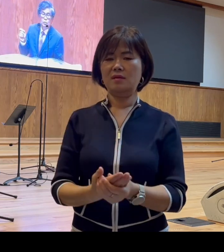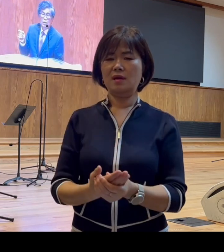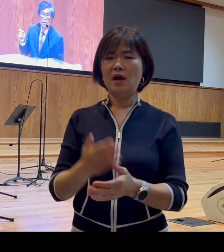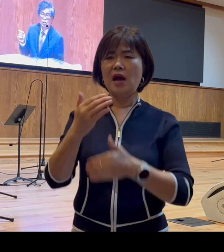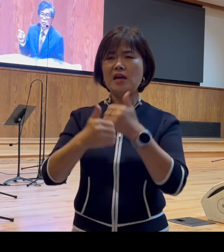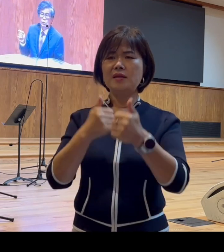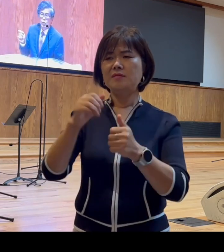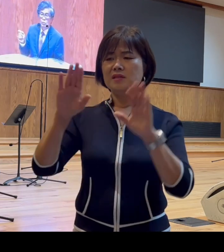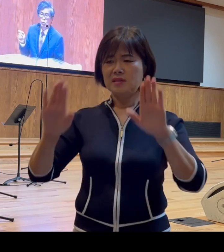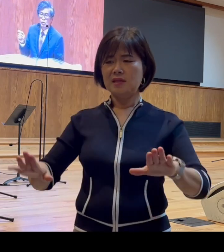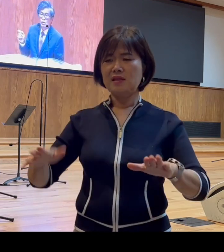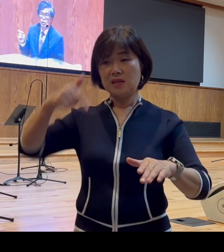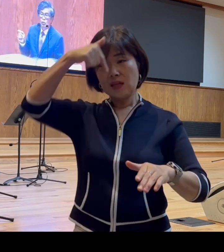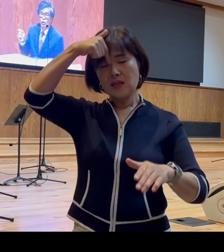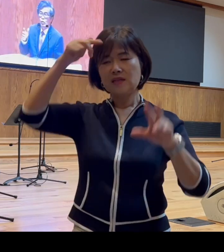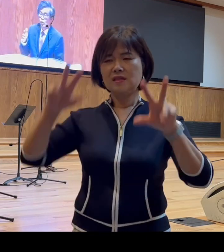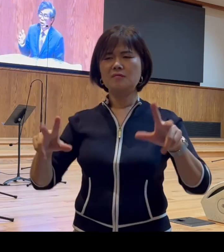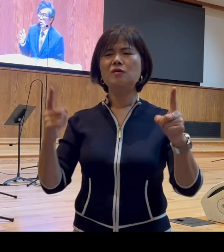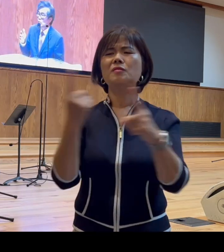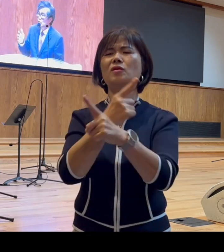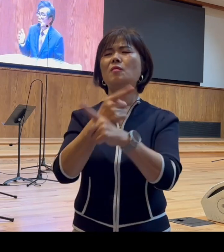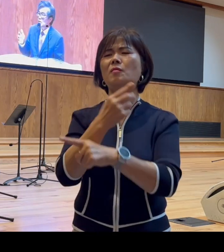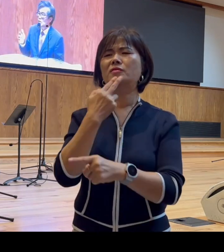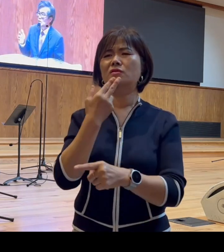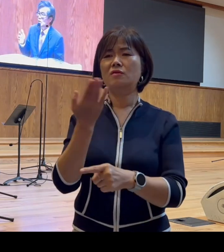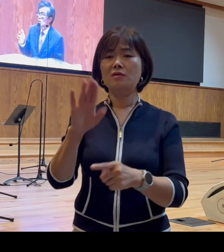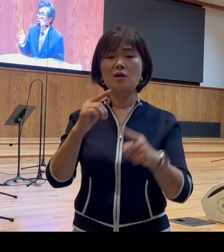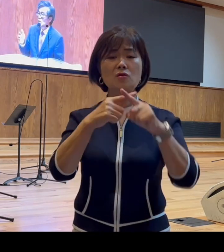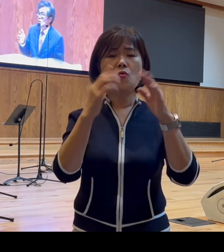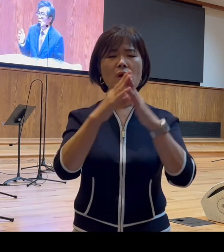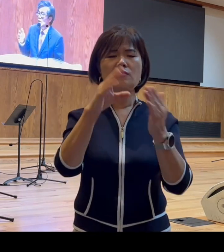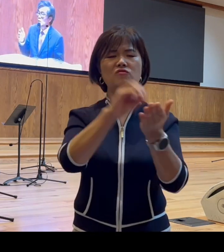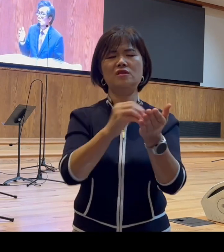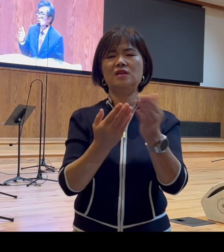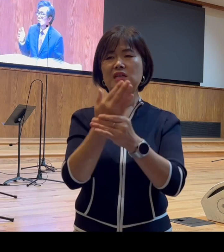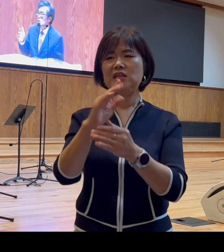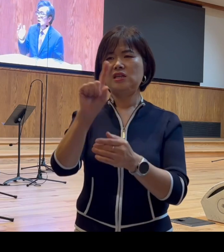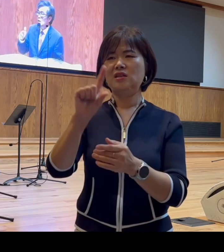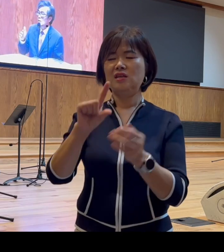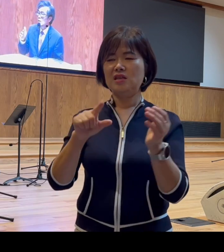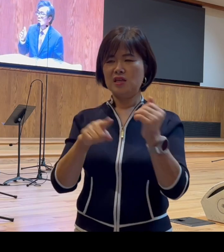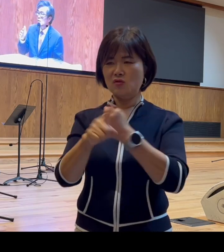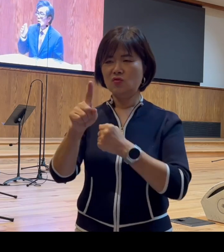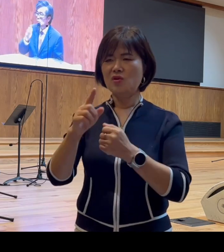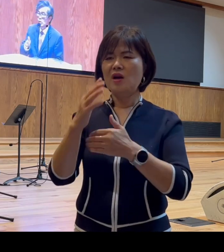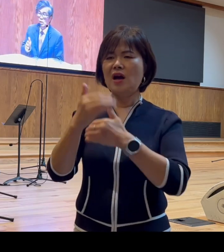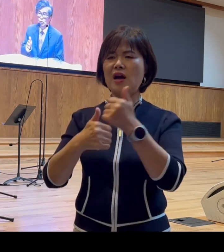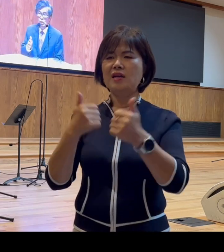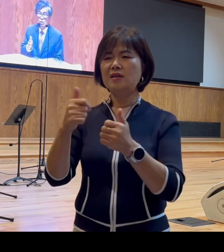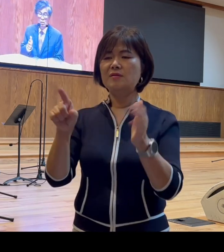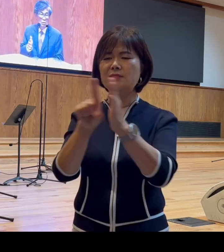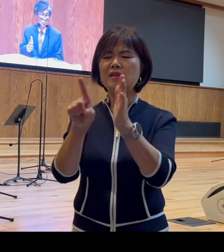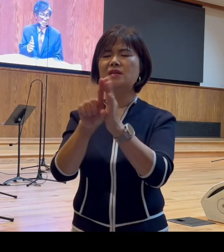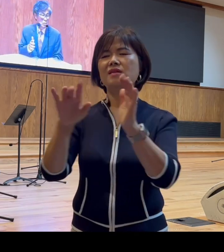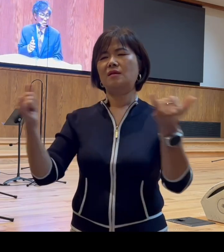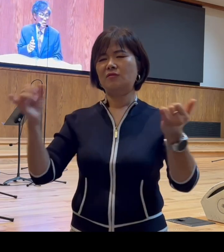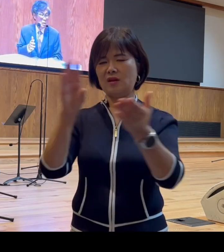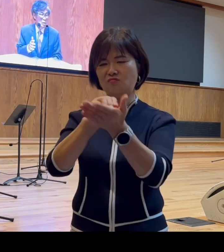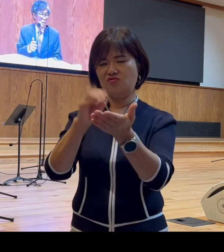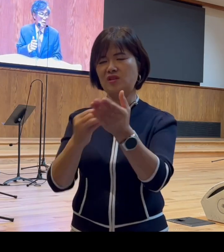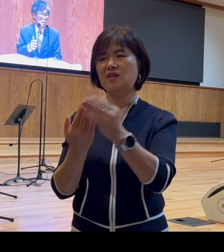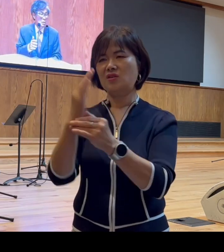그러니까 하나님은 예나 지금이나 변함이 없으신데 왜 교회에 이런 문제가 생겼어요? 하나님을 신앙하는 사람들에게 문제가 생긴